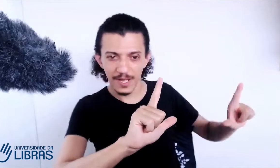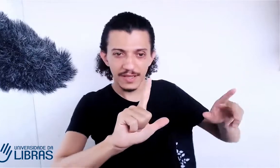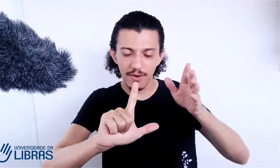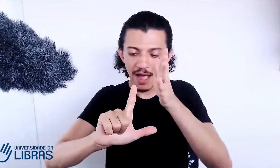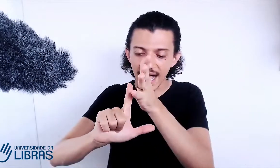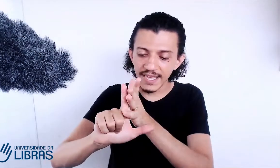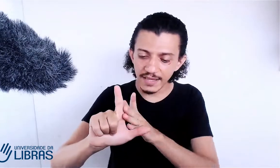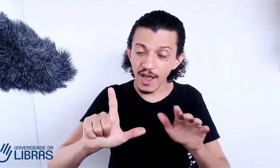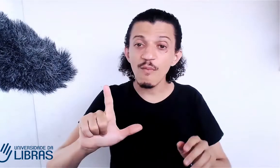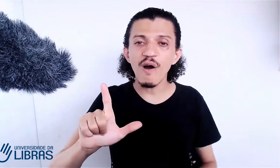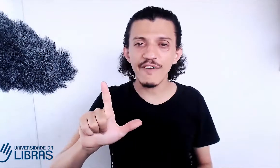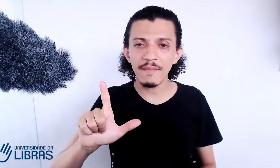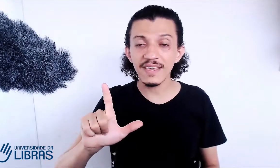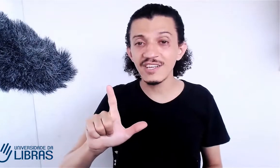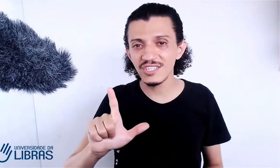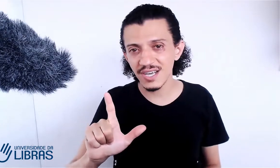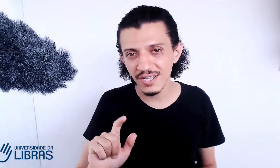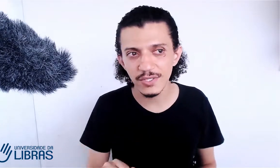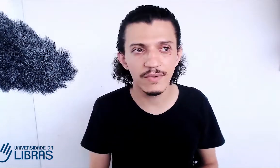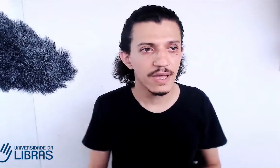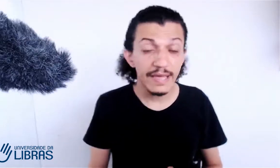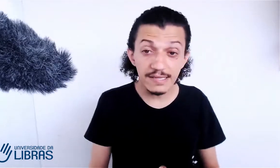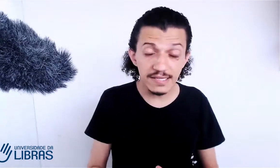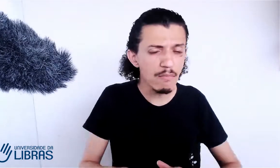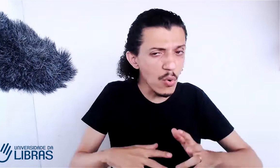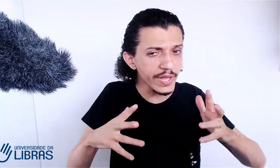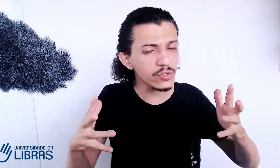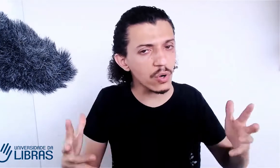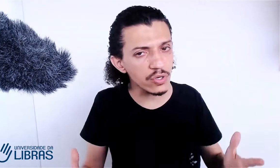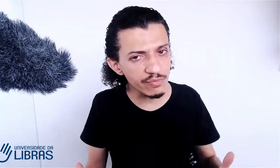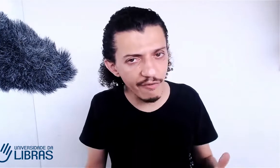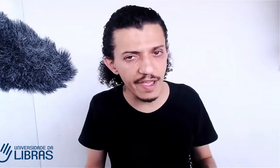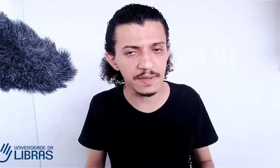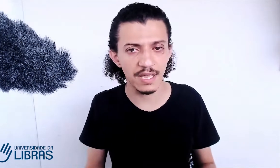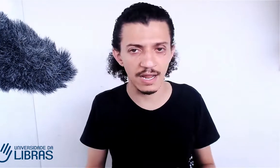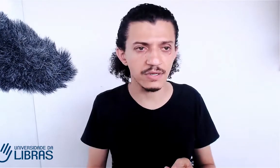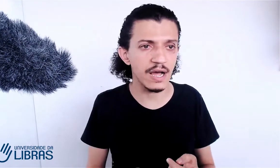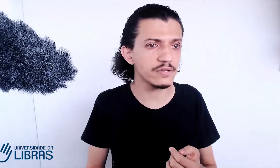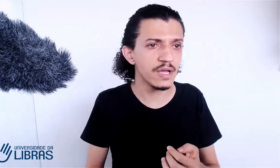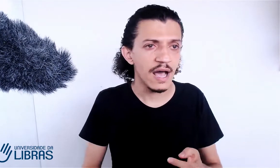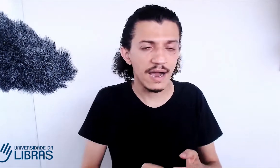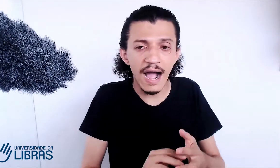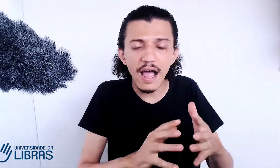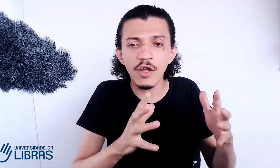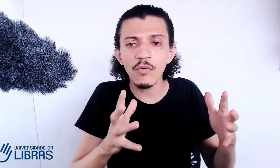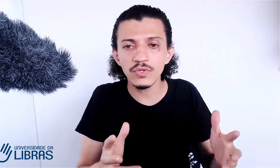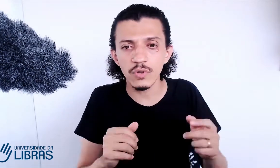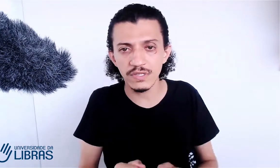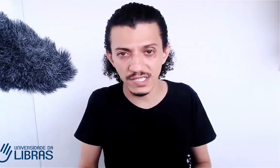Então, aqui é um morfema que indica isso. E existem muitos outros morfemas relacionados a cada um dos outros